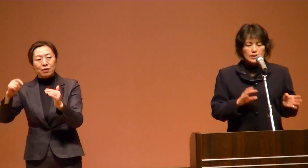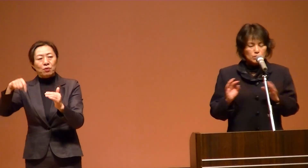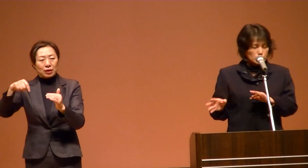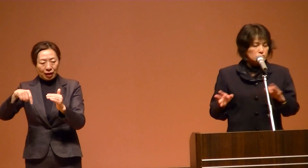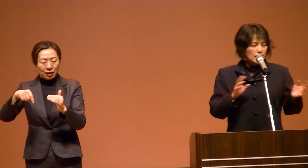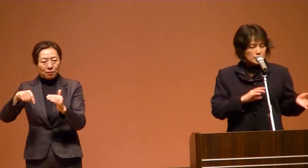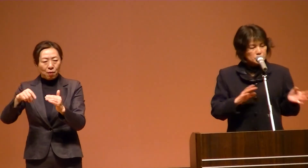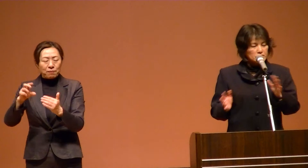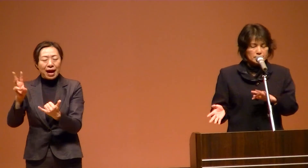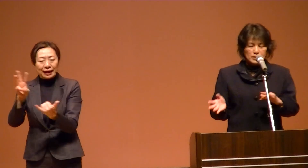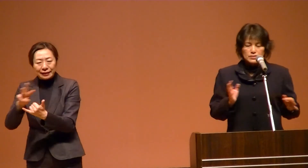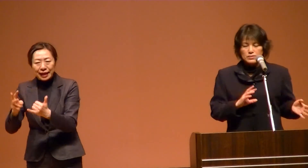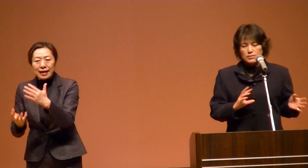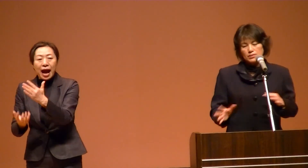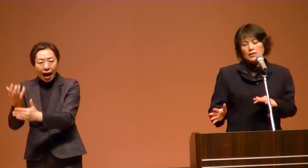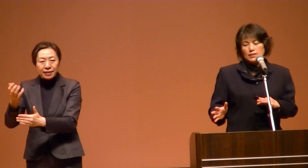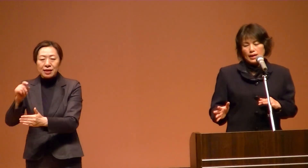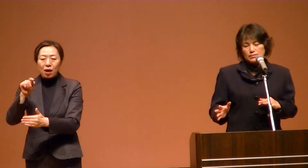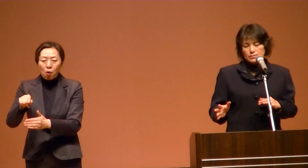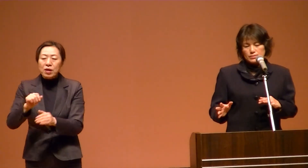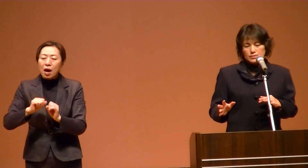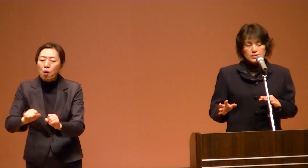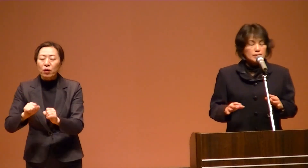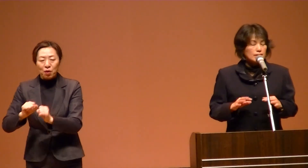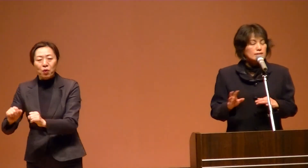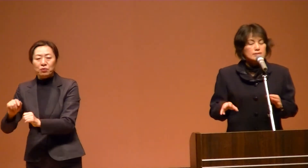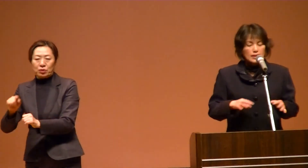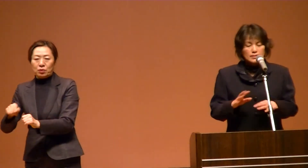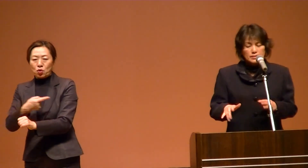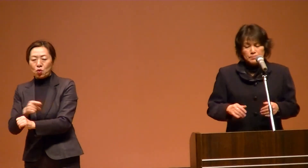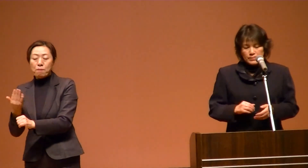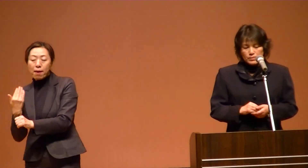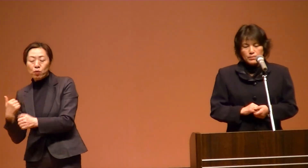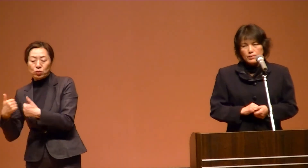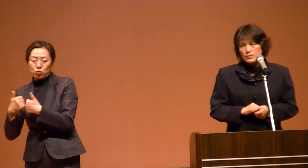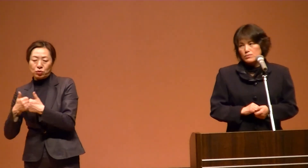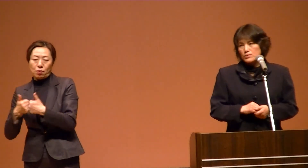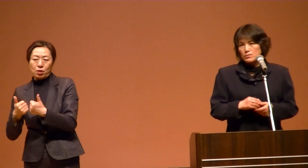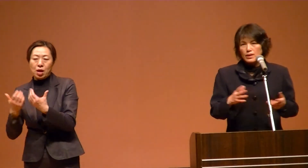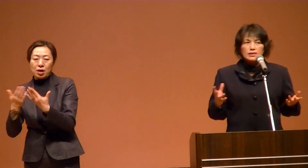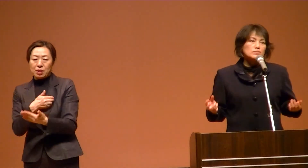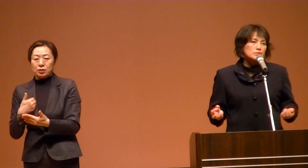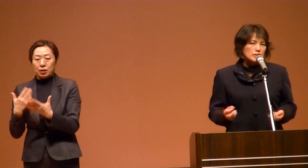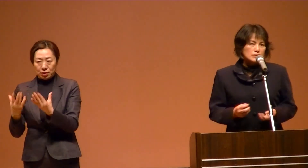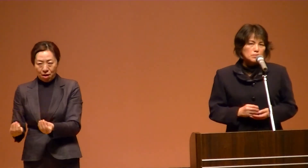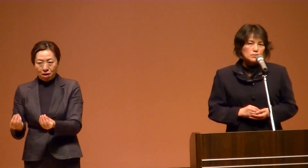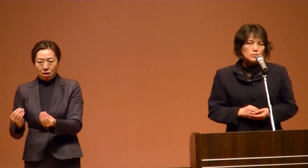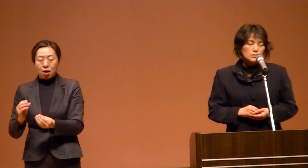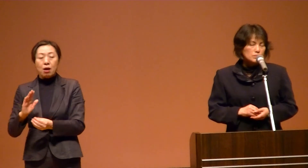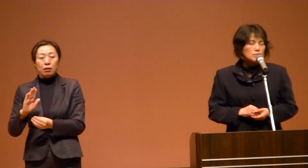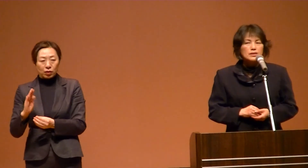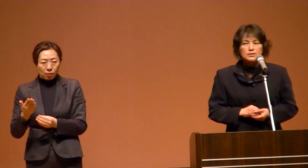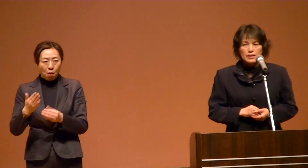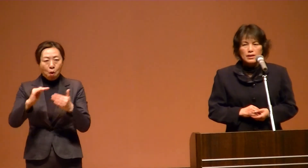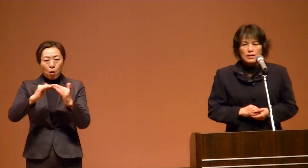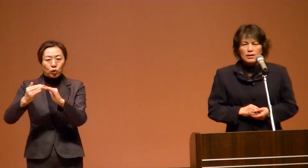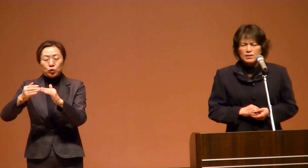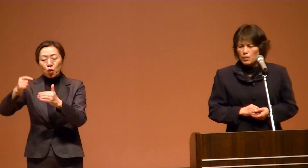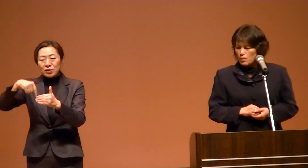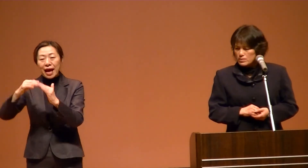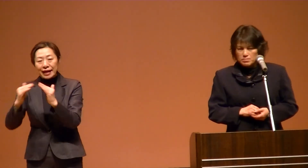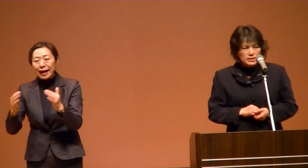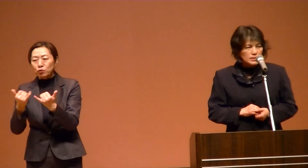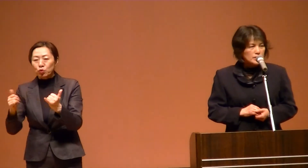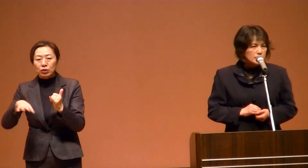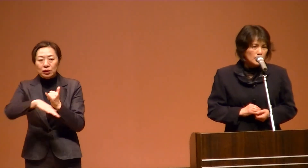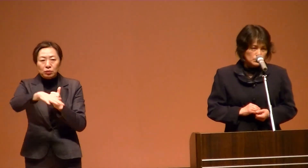災害あったらこうしようね、ああしようねっていろいろ言ってたんですね。ところがその町内会の人たちもほとんどいなくて、え、